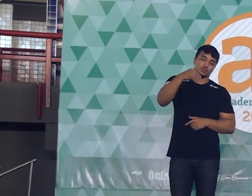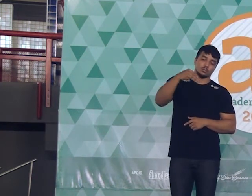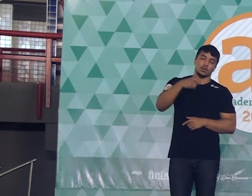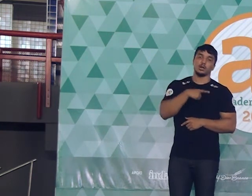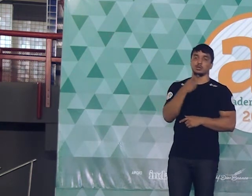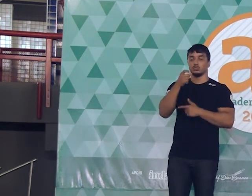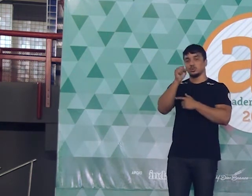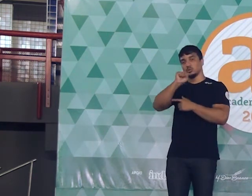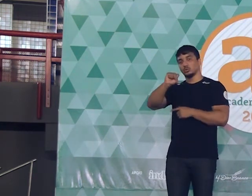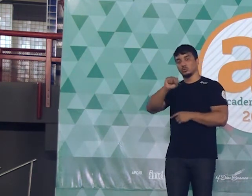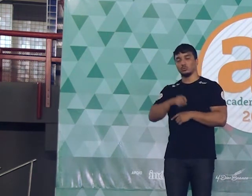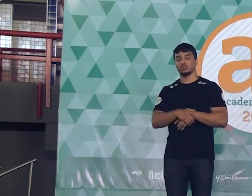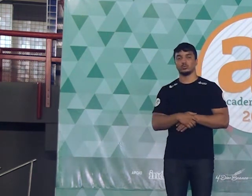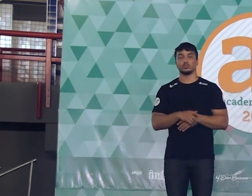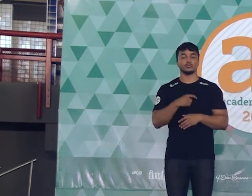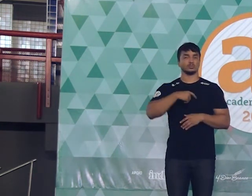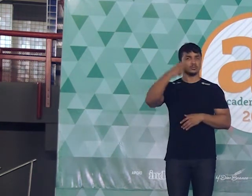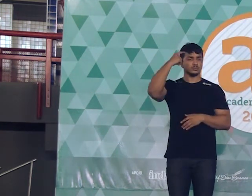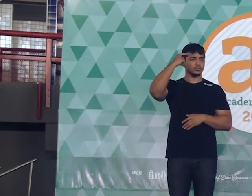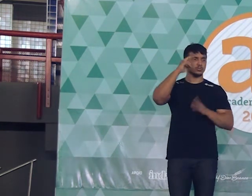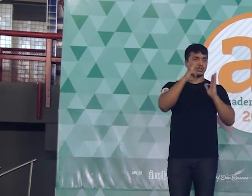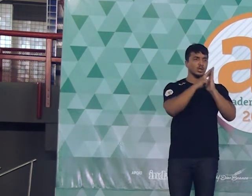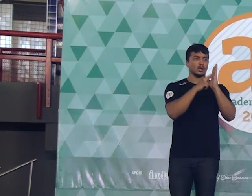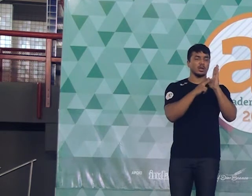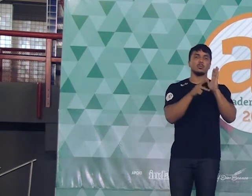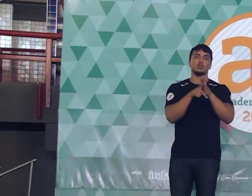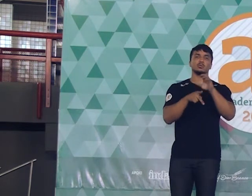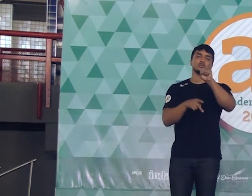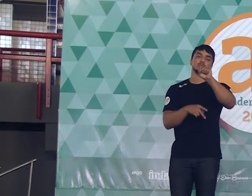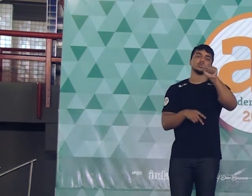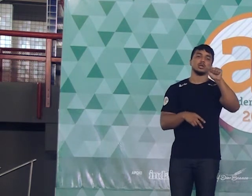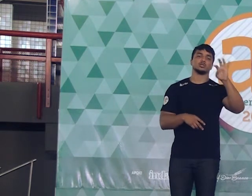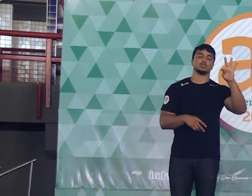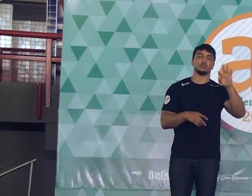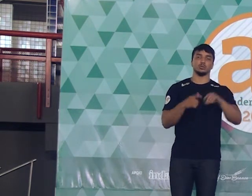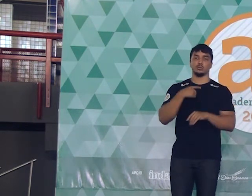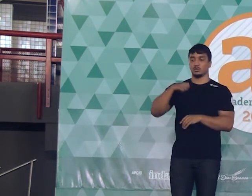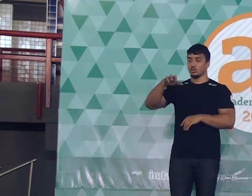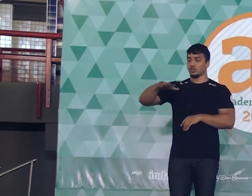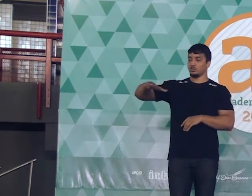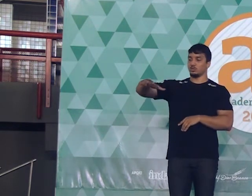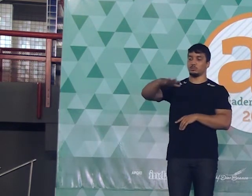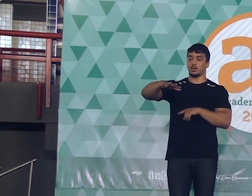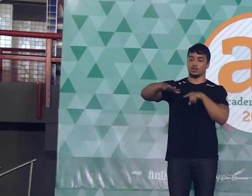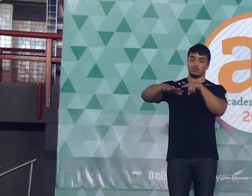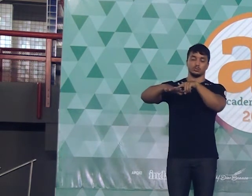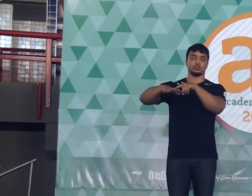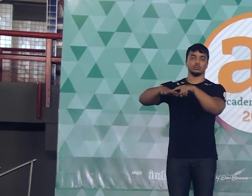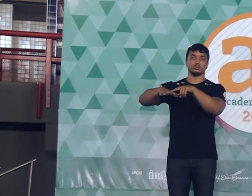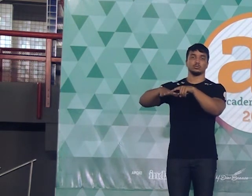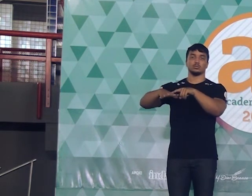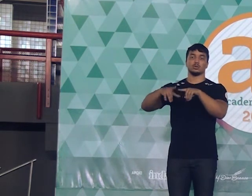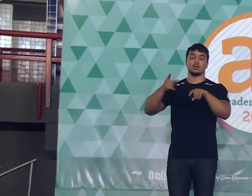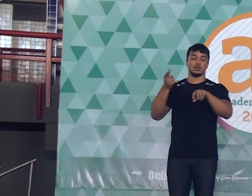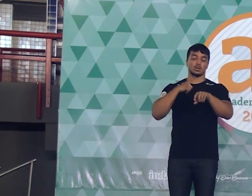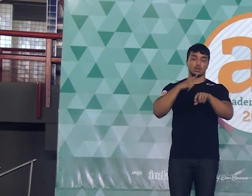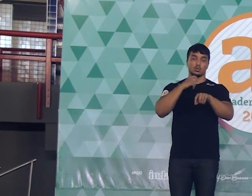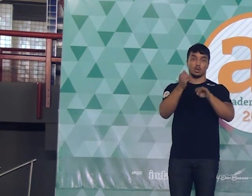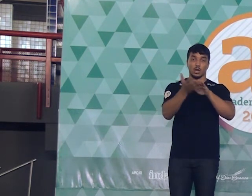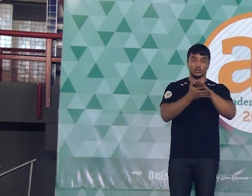Agora, pensa aqui um pouquinho naquela história da regra do SAT. Eu tenho espaço, eu